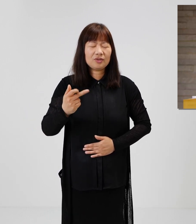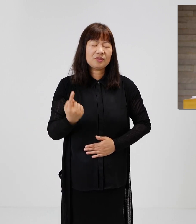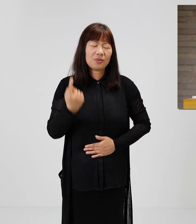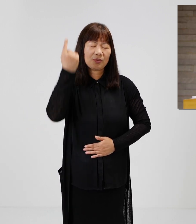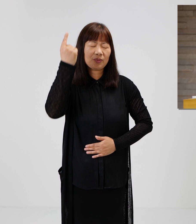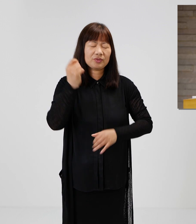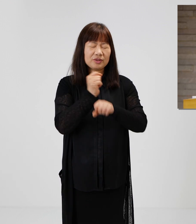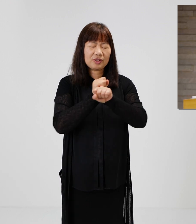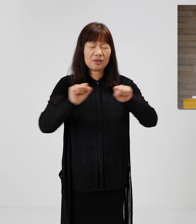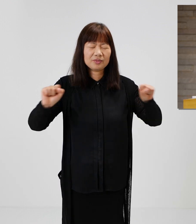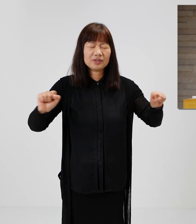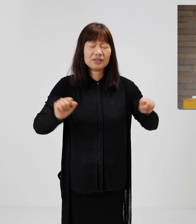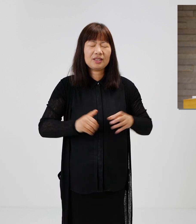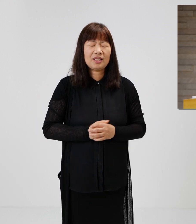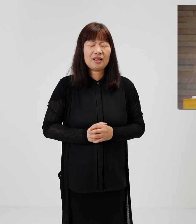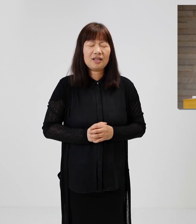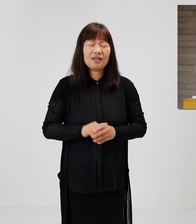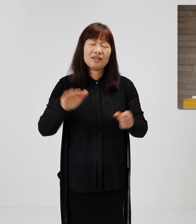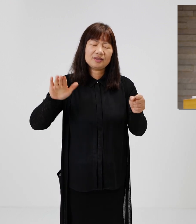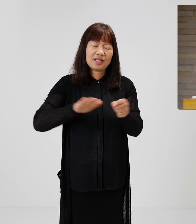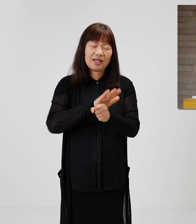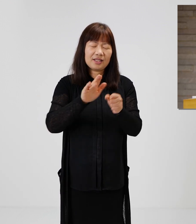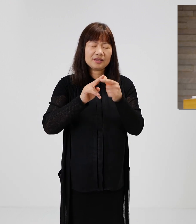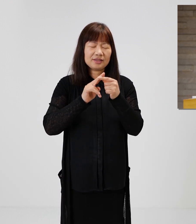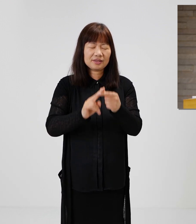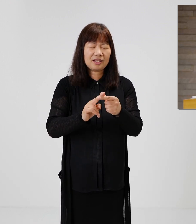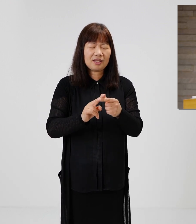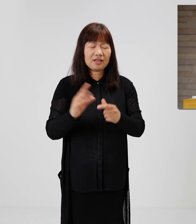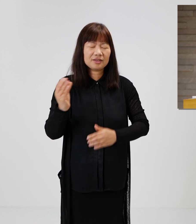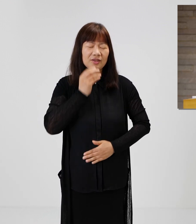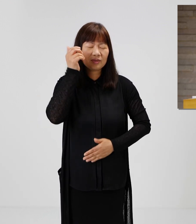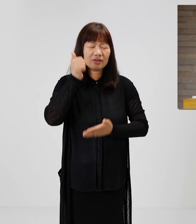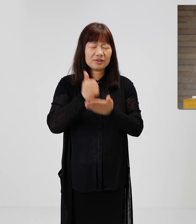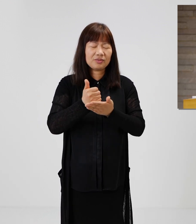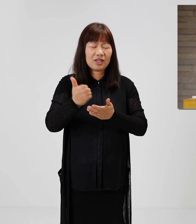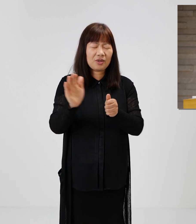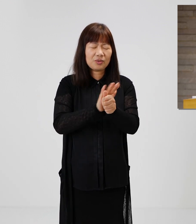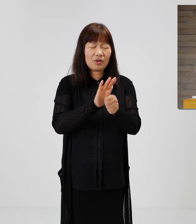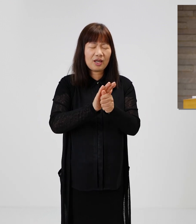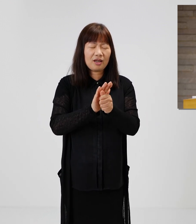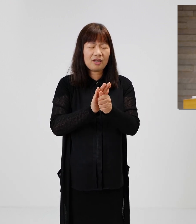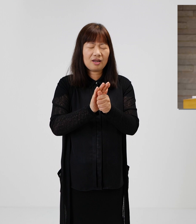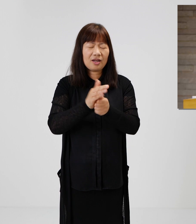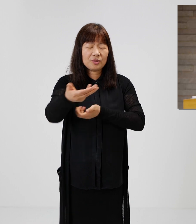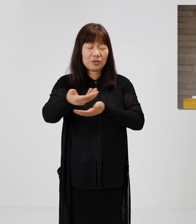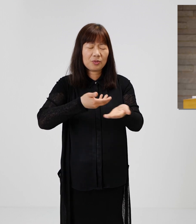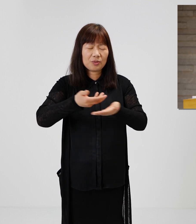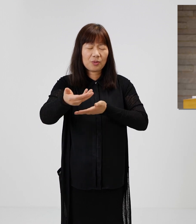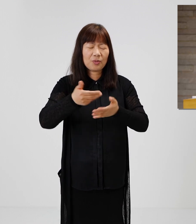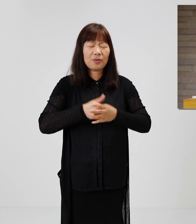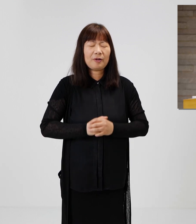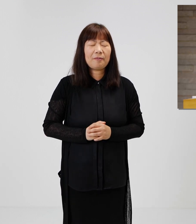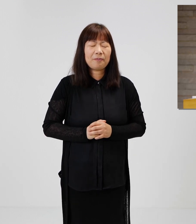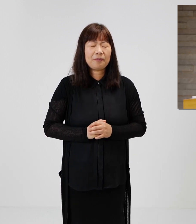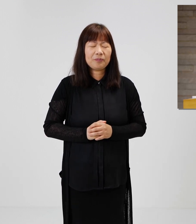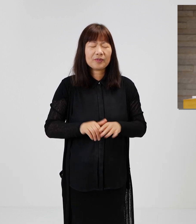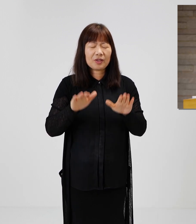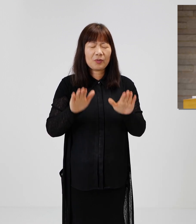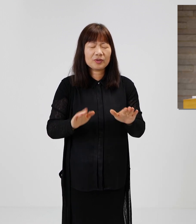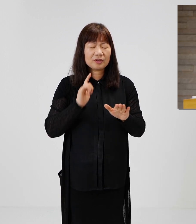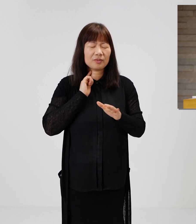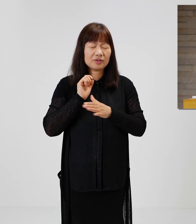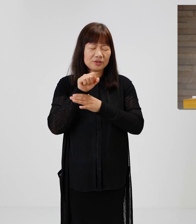높고도 넓으신 사랑하심과 성령님의 위로와 격려와 교통하심이 오늘